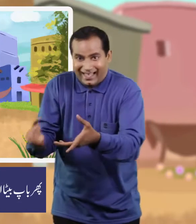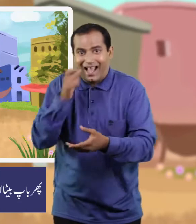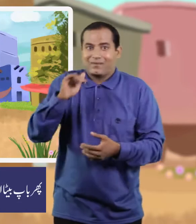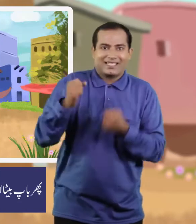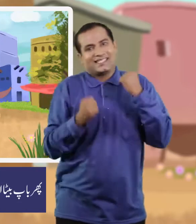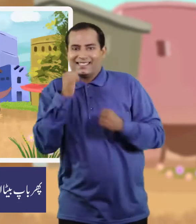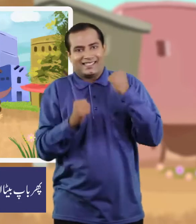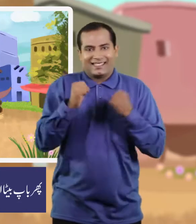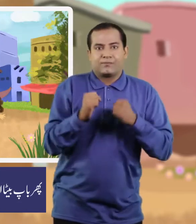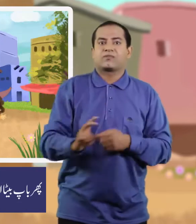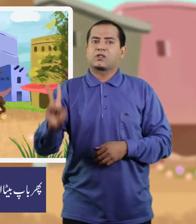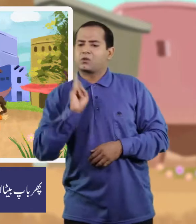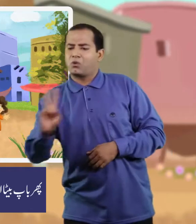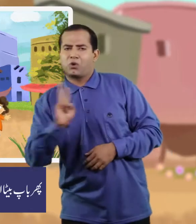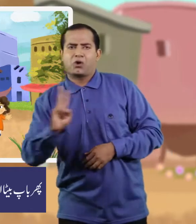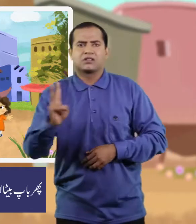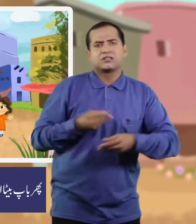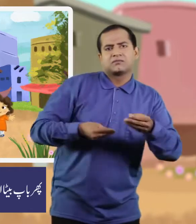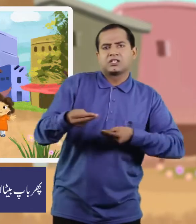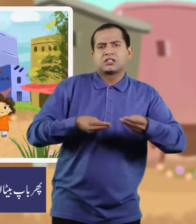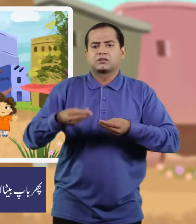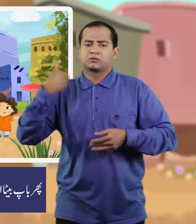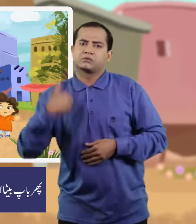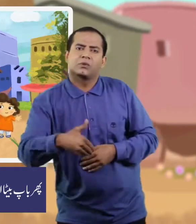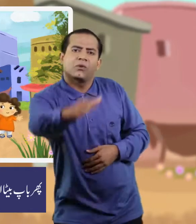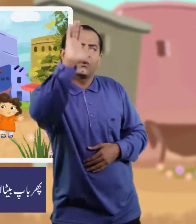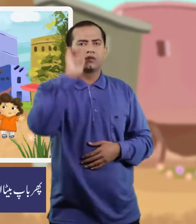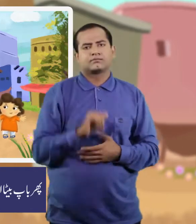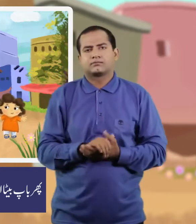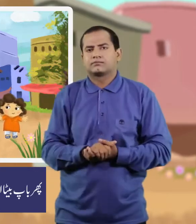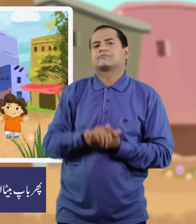फिर बाप बेटा और घदा बाजार की तरफ चल दिये.